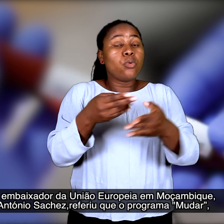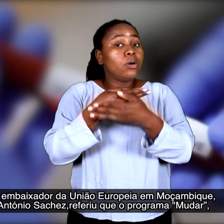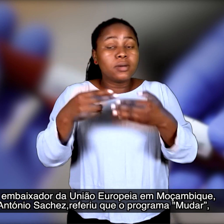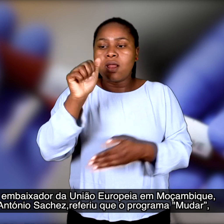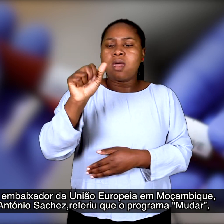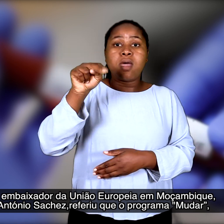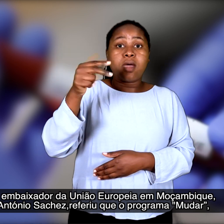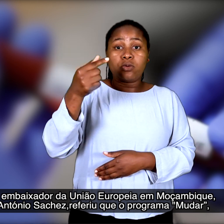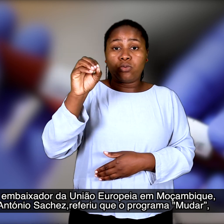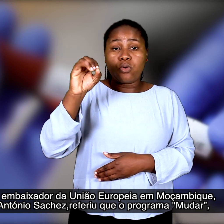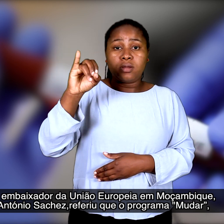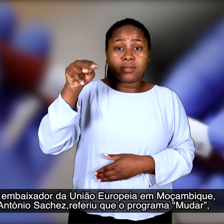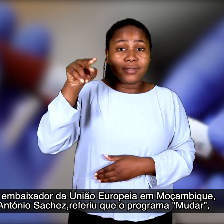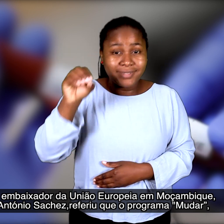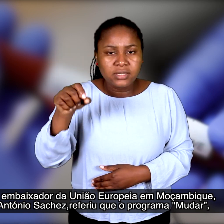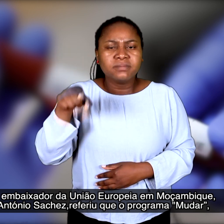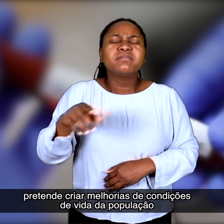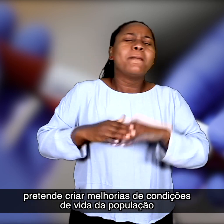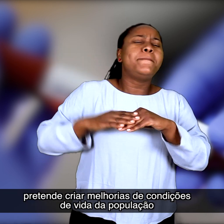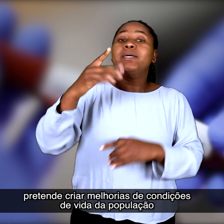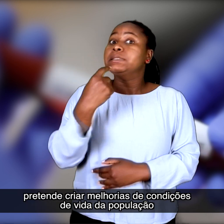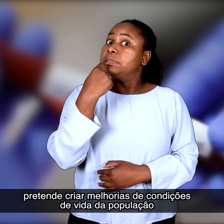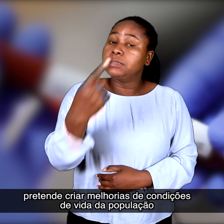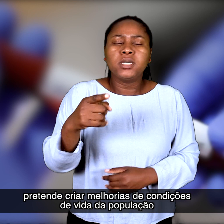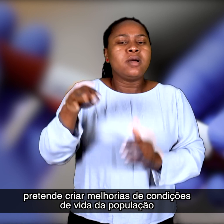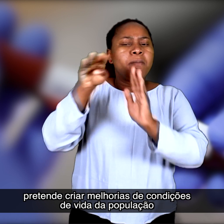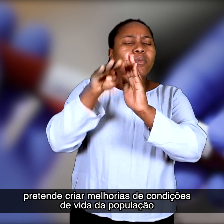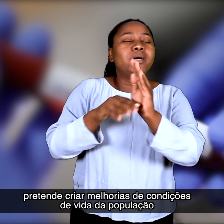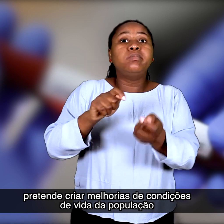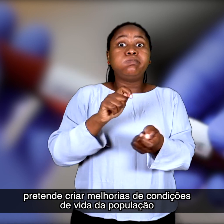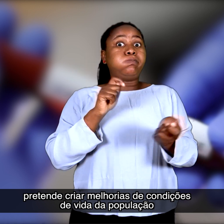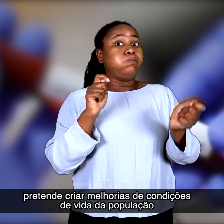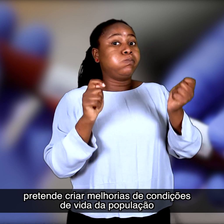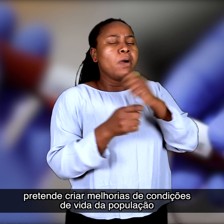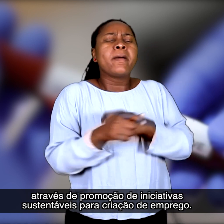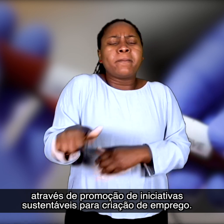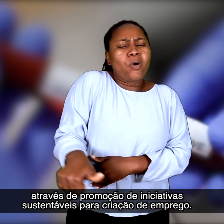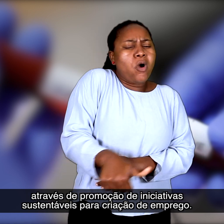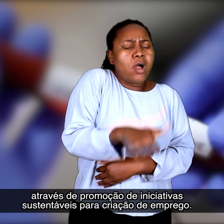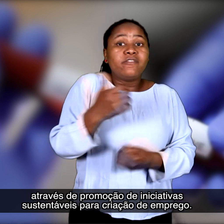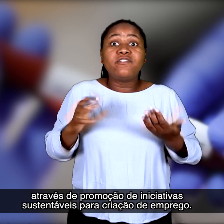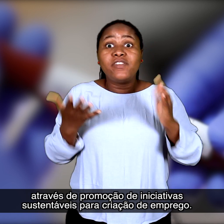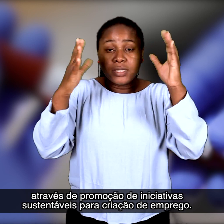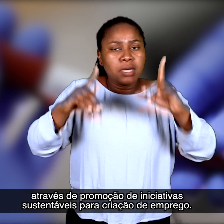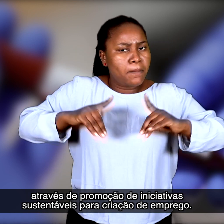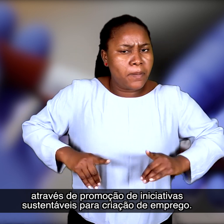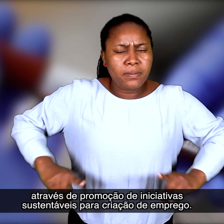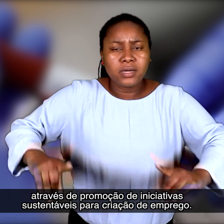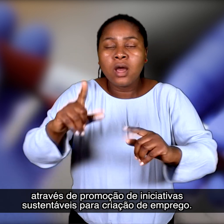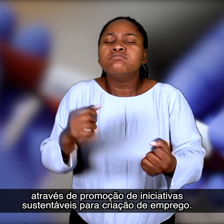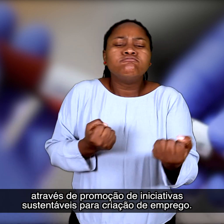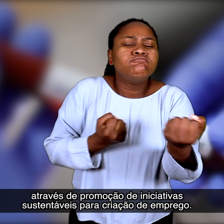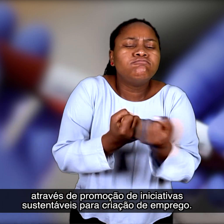Sánchez, garantiu que o projeto Mudar pretende criar melhorias de condições de vida da população através de promoção de